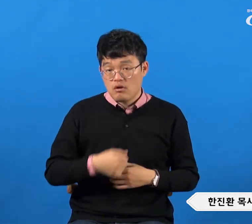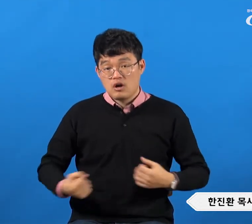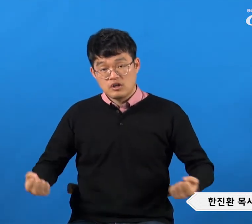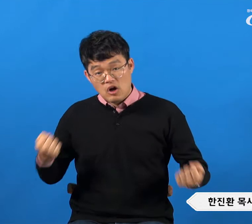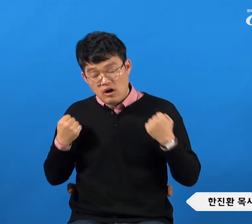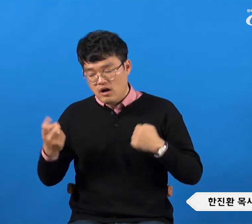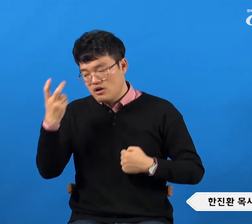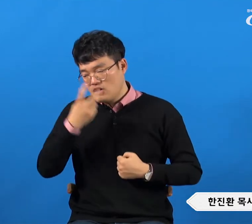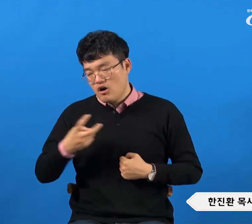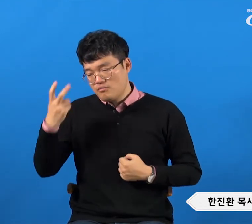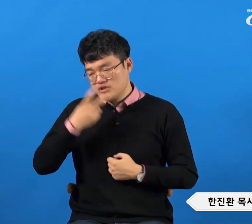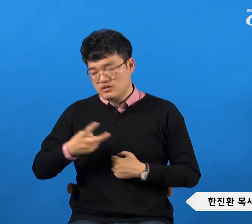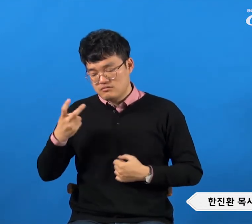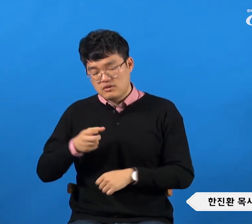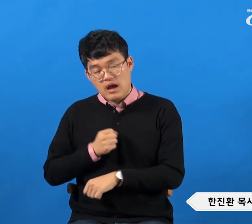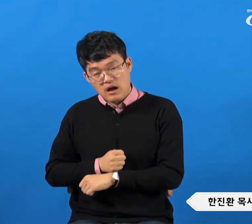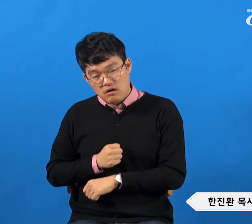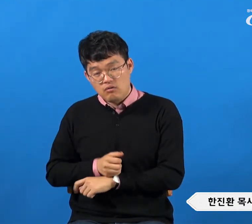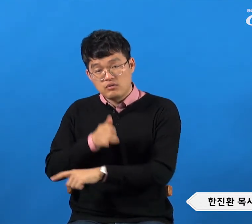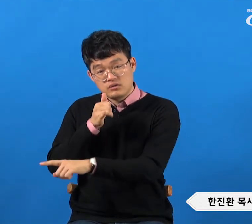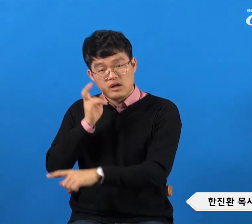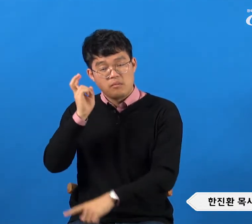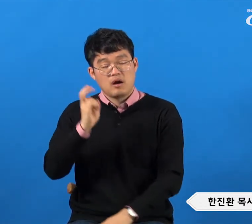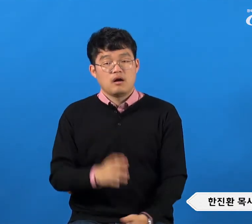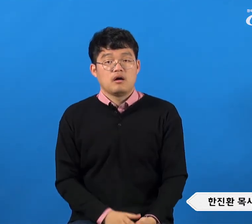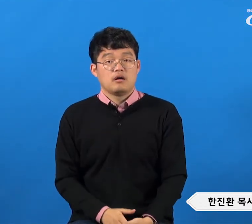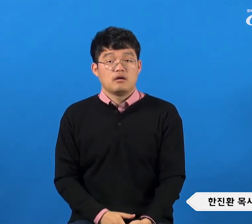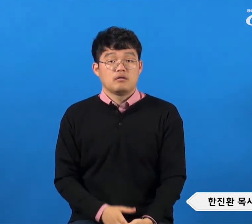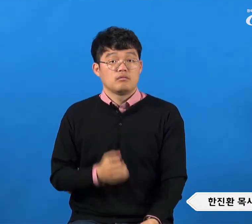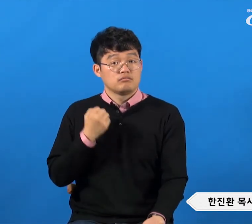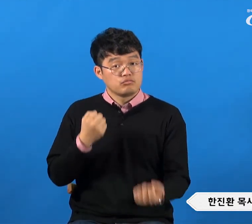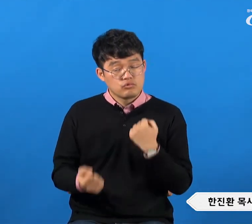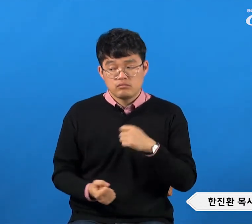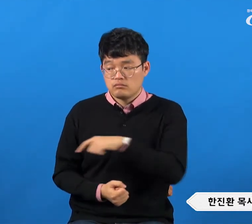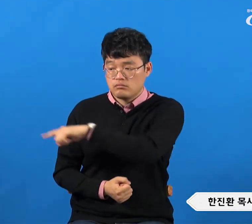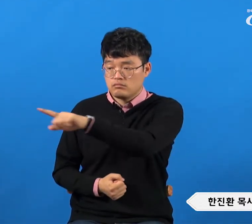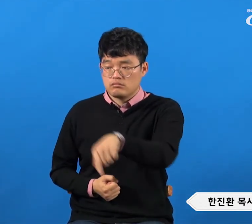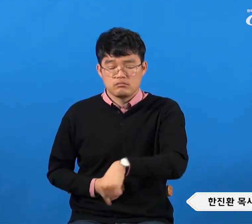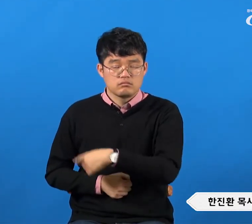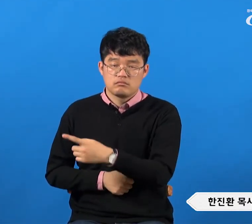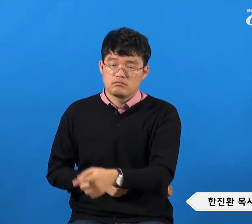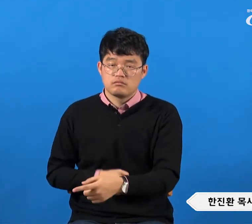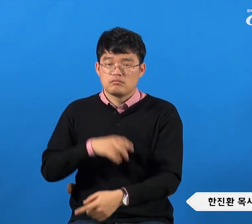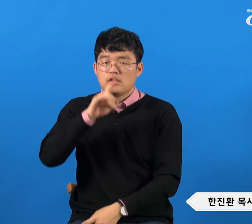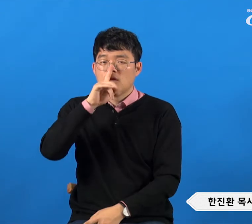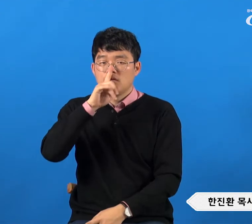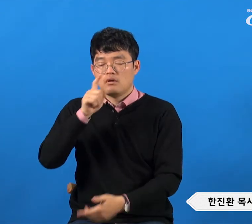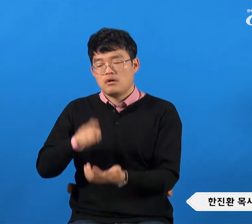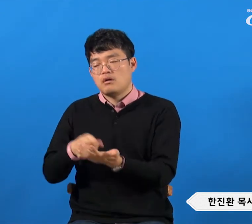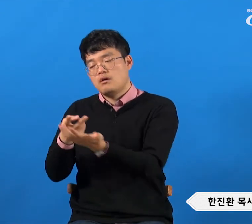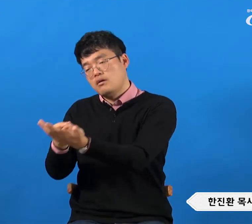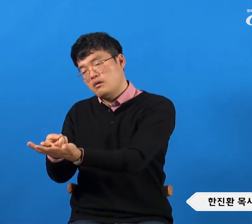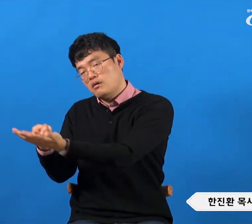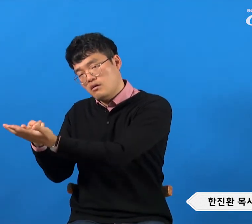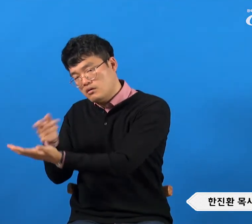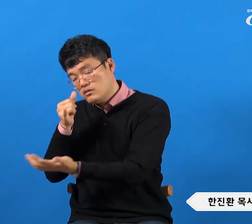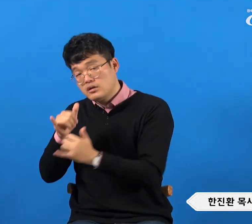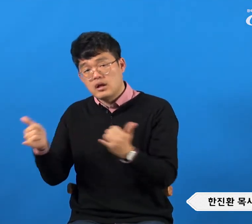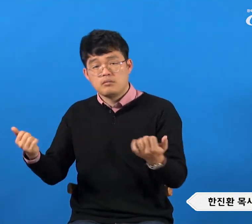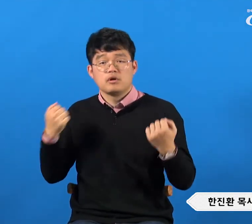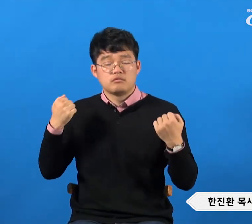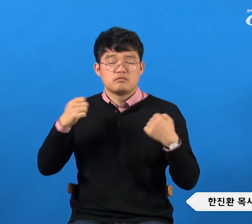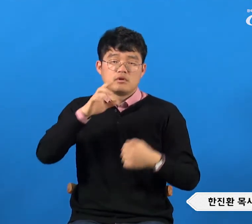것이고, 건강검진도 꼬박꼬박 했을 겁니다. 그래도 안 되는 겁니다. 사람의 힘으로는 안 되는